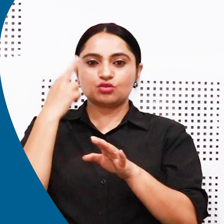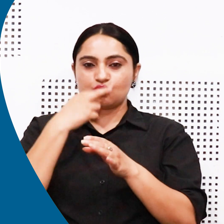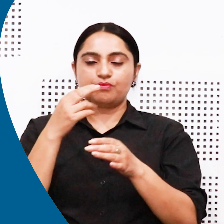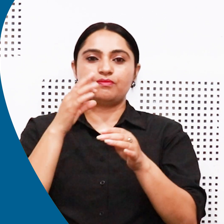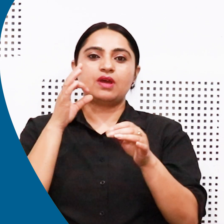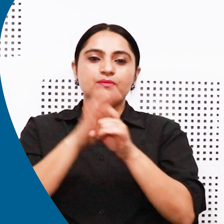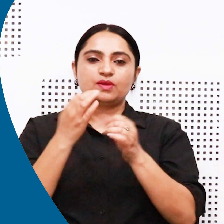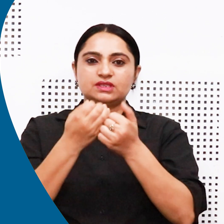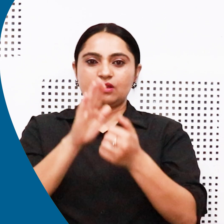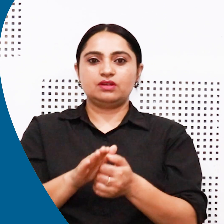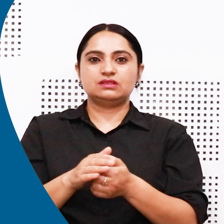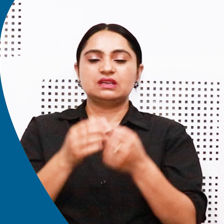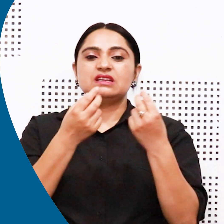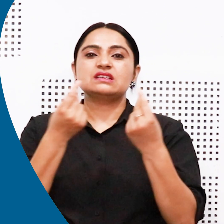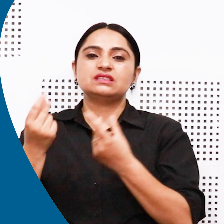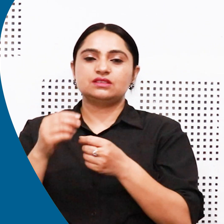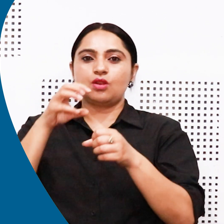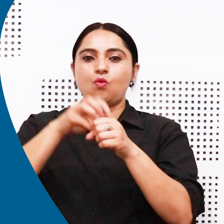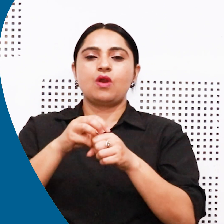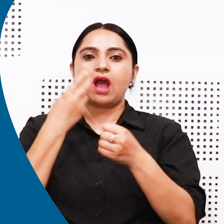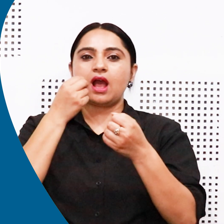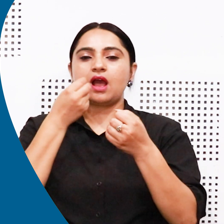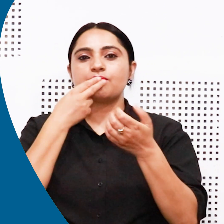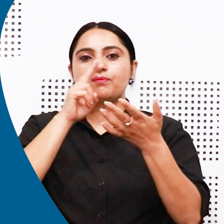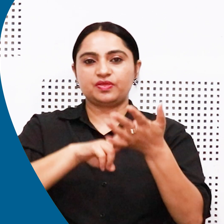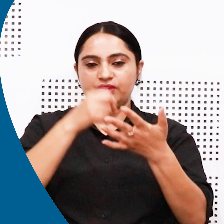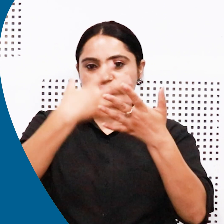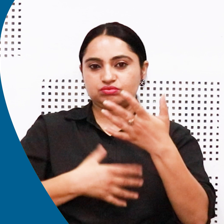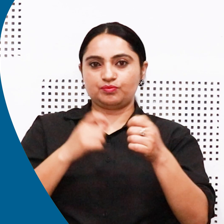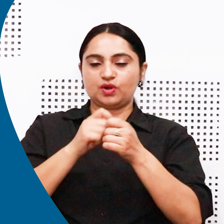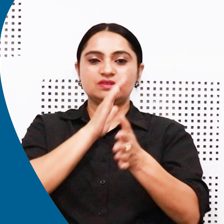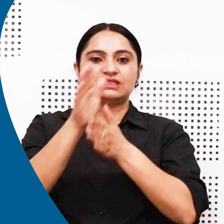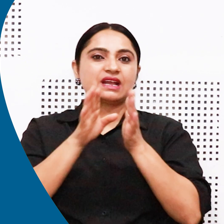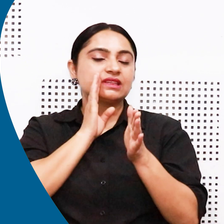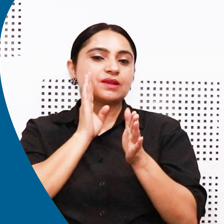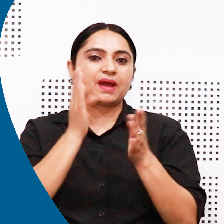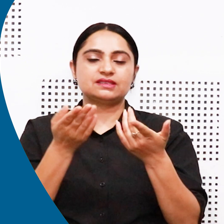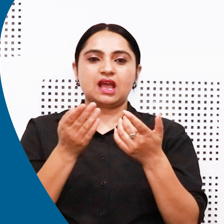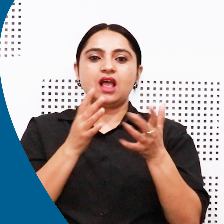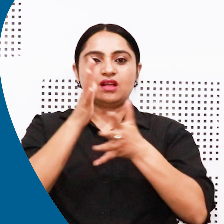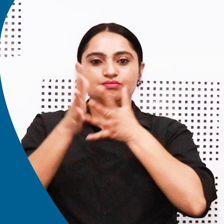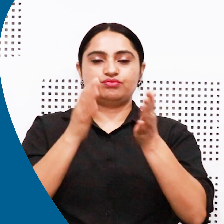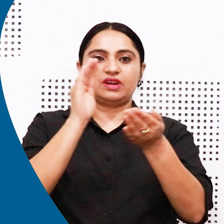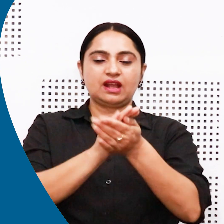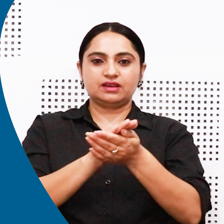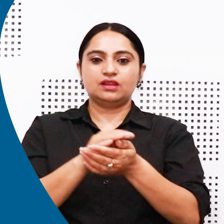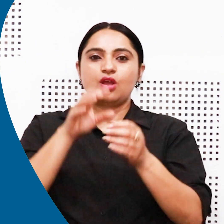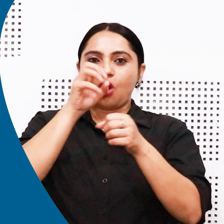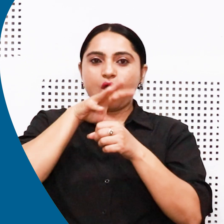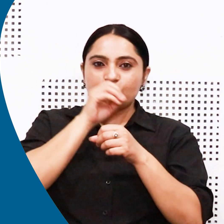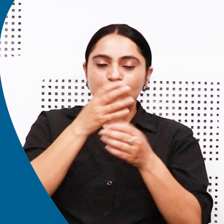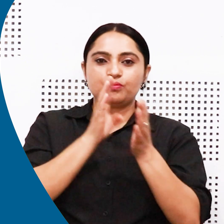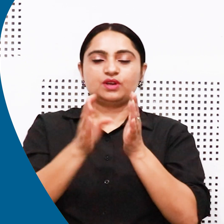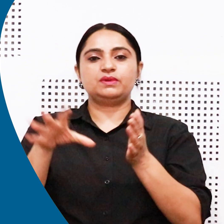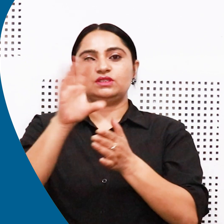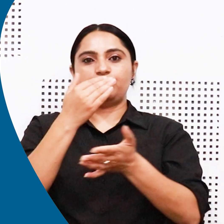छ, त्यसलाई अपाङ्गता मैत्री बनाउने, त्यहाँ चाहिँ सांकेतिक भाषाको सङ्केतका रूपमा राख्ने र अडियोका माध्यमबाट सबै अपाङ्गता भएका व्यक्तिहरूको पहुँच